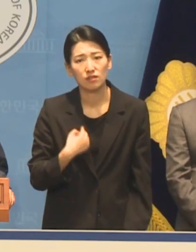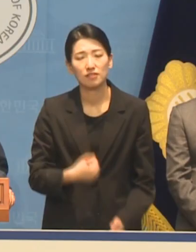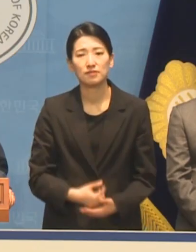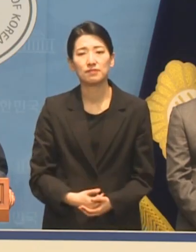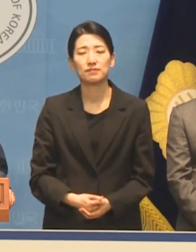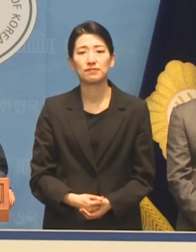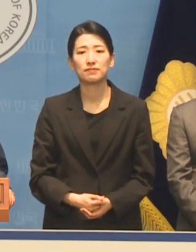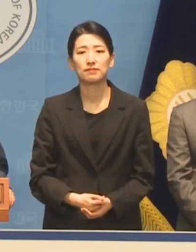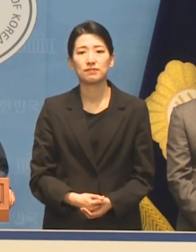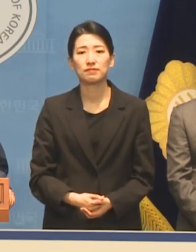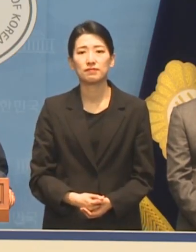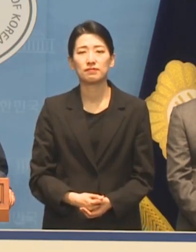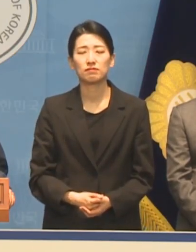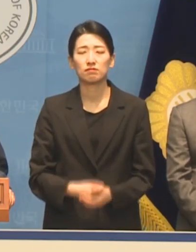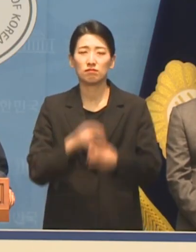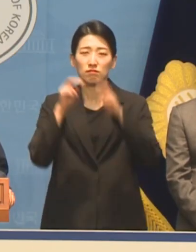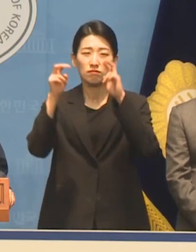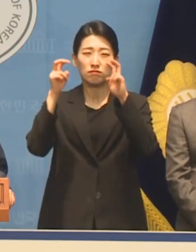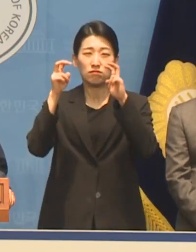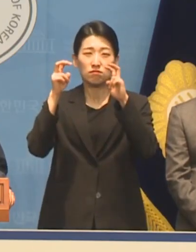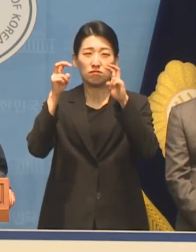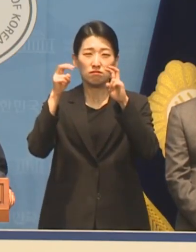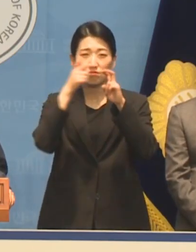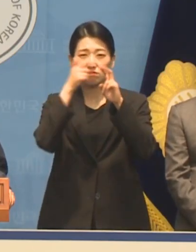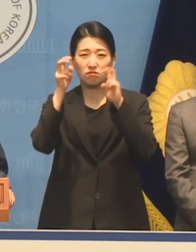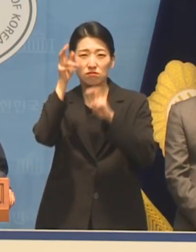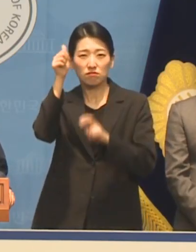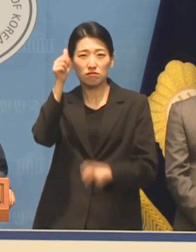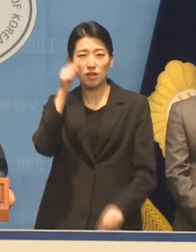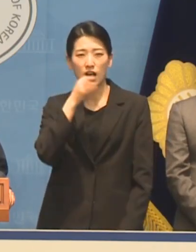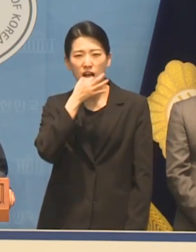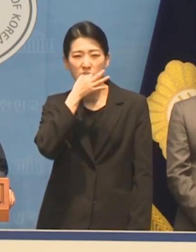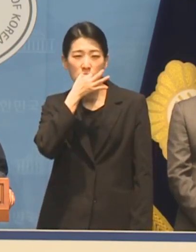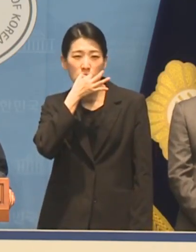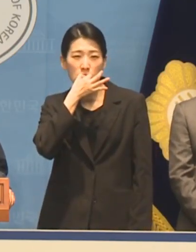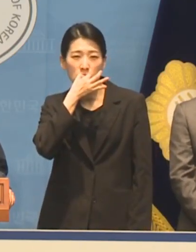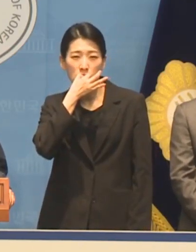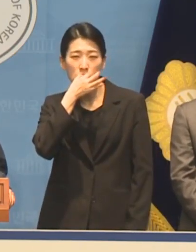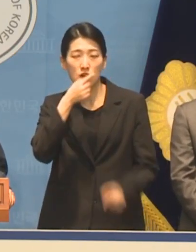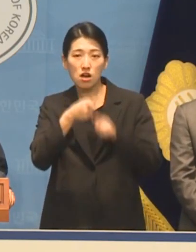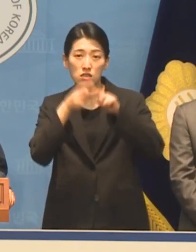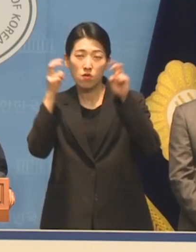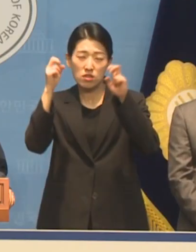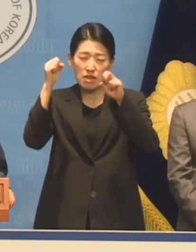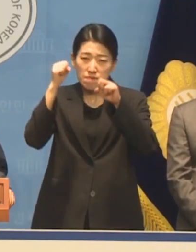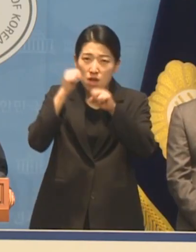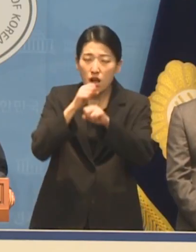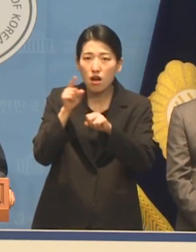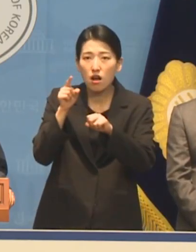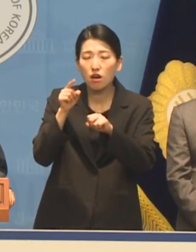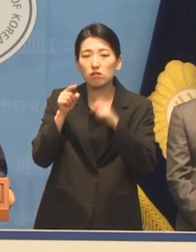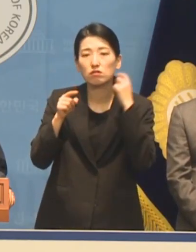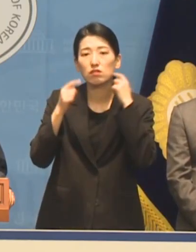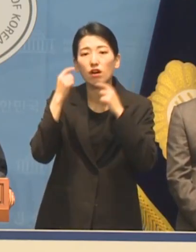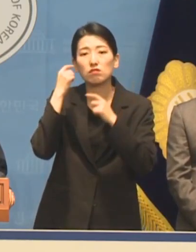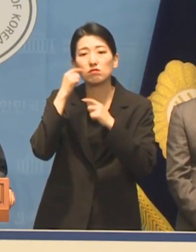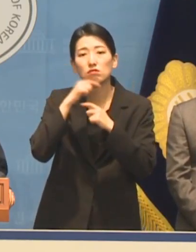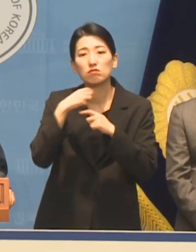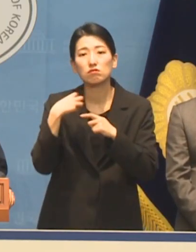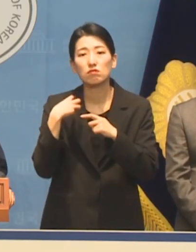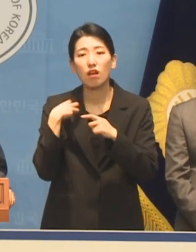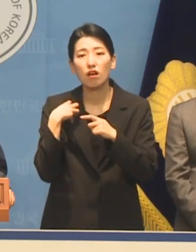재벌 오너들의 탐욕과 부실 경영으로 맞은 파국의 모든 오물과 상처들을 우리 노동자들이 지고